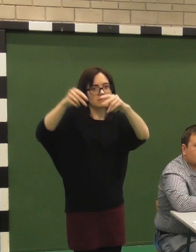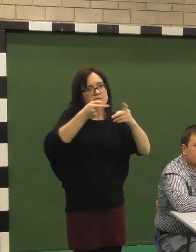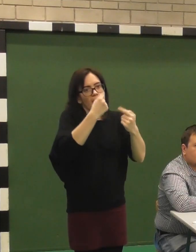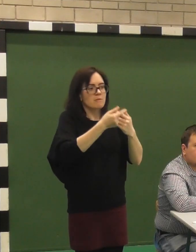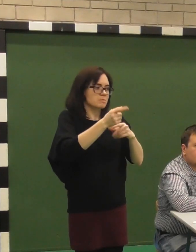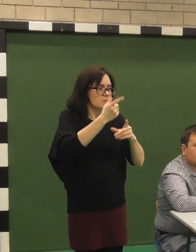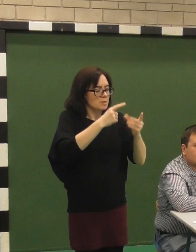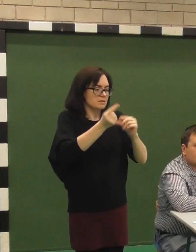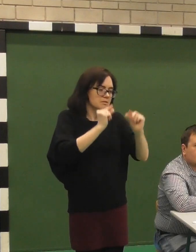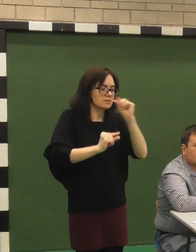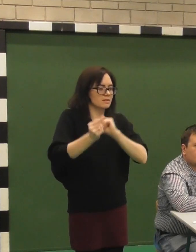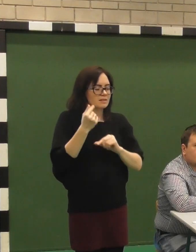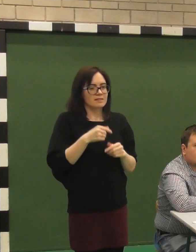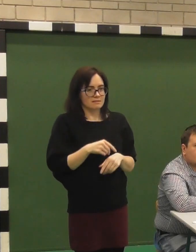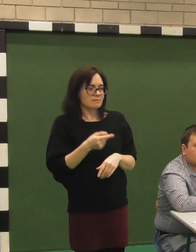a csatorna,